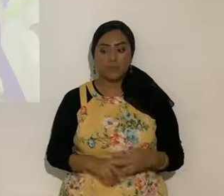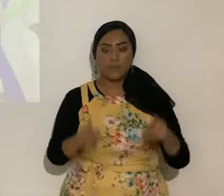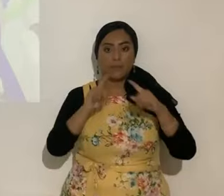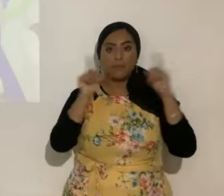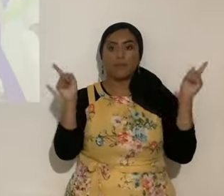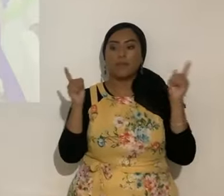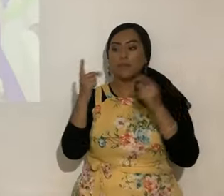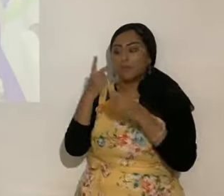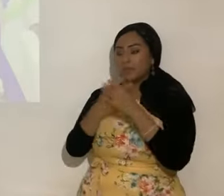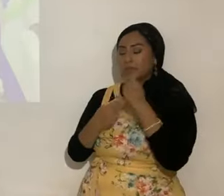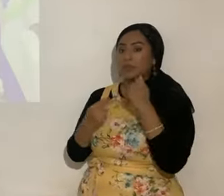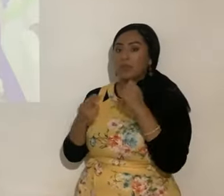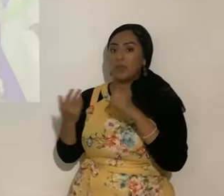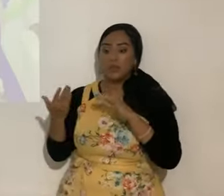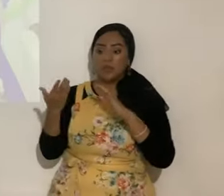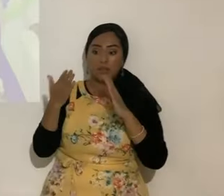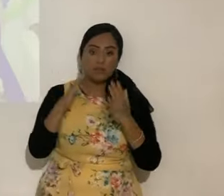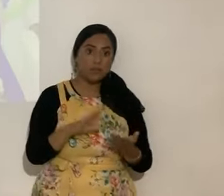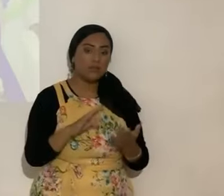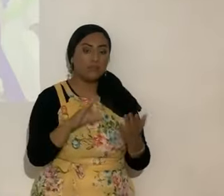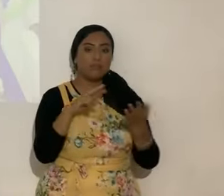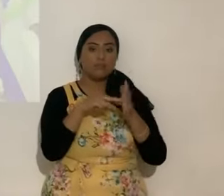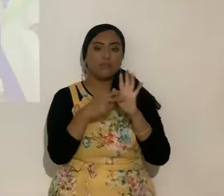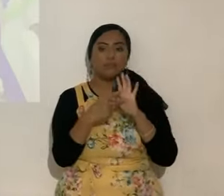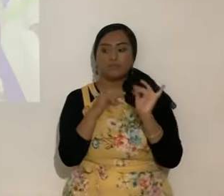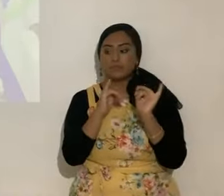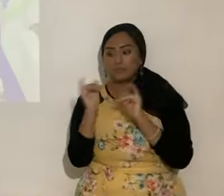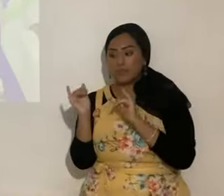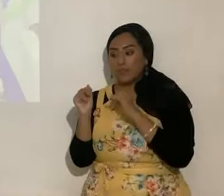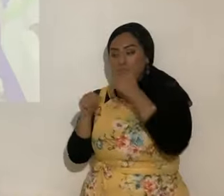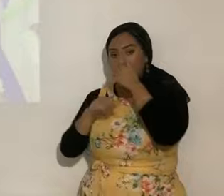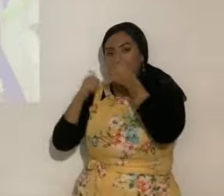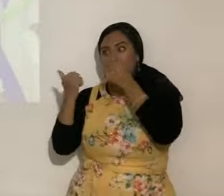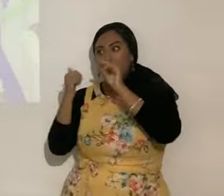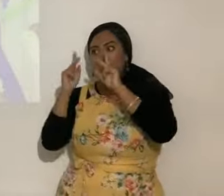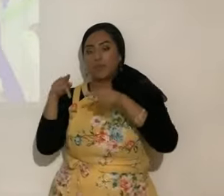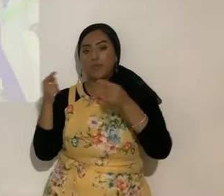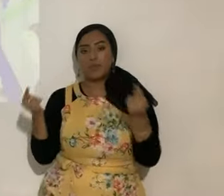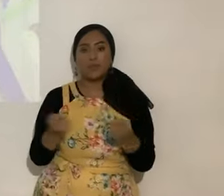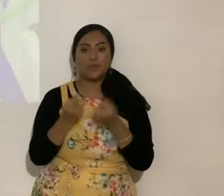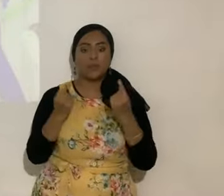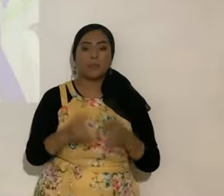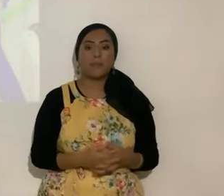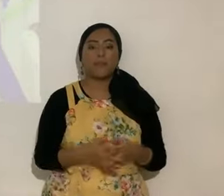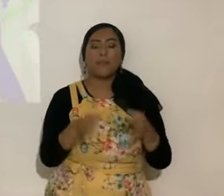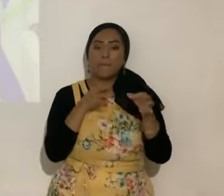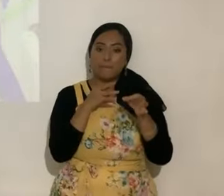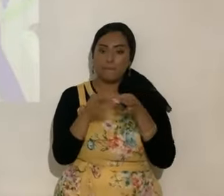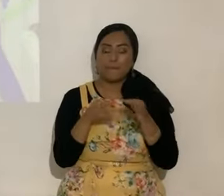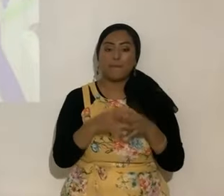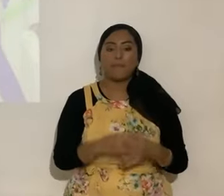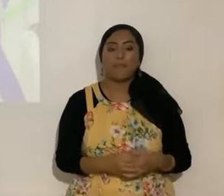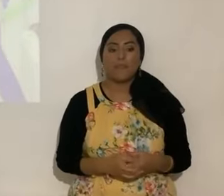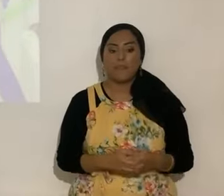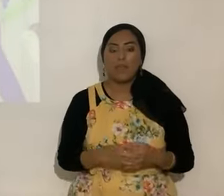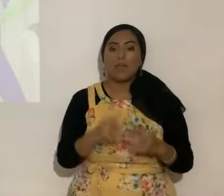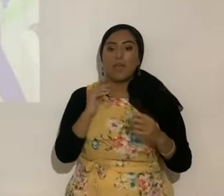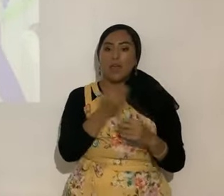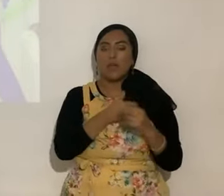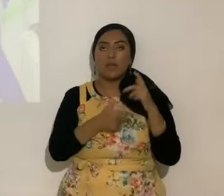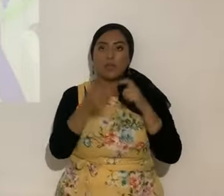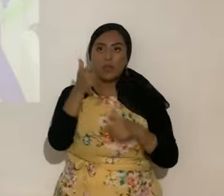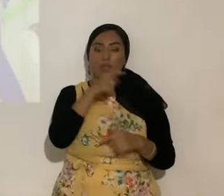casos, la muerte simboliza que otros pecaron. A ver, voy a explicar. En el caso de nuestro